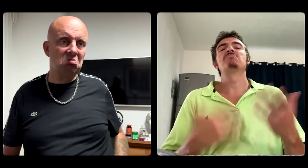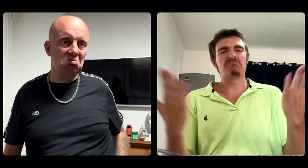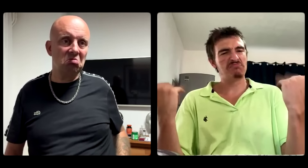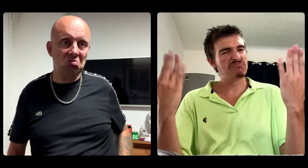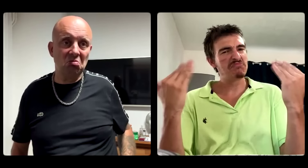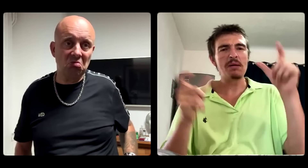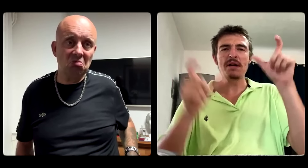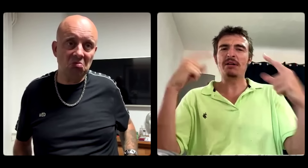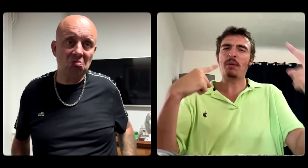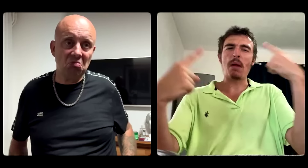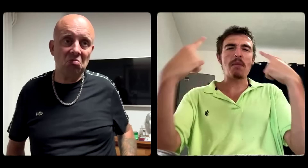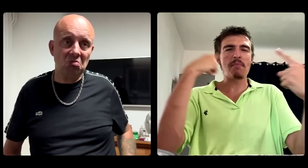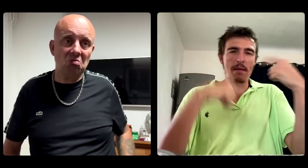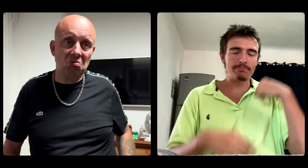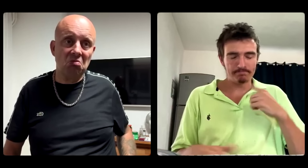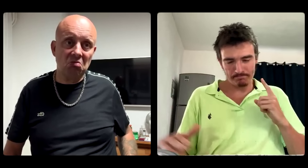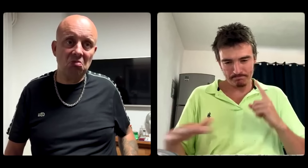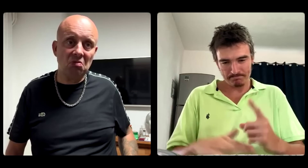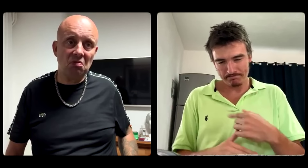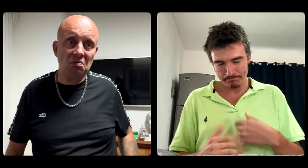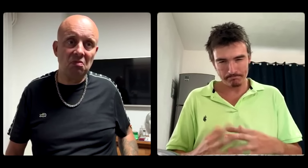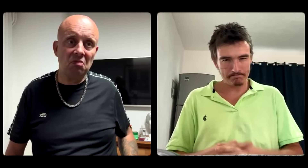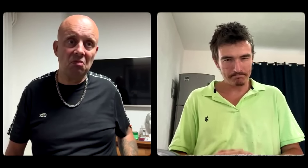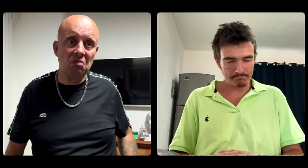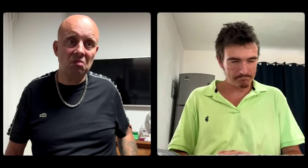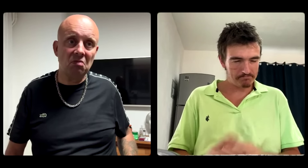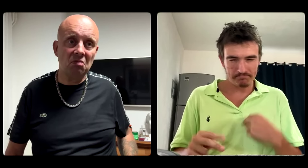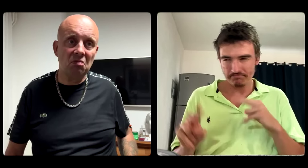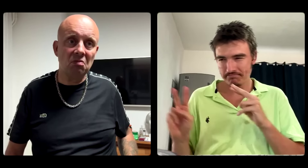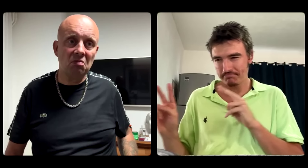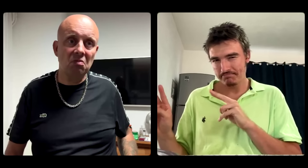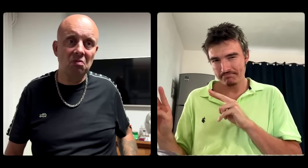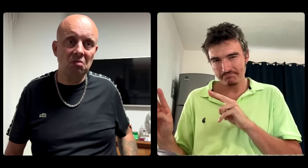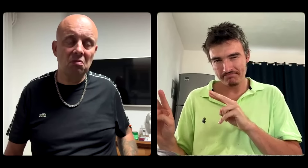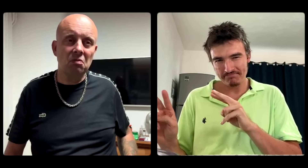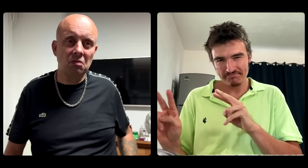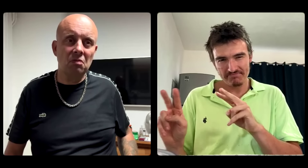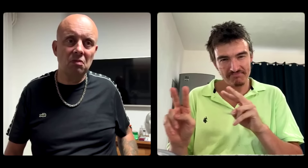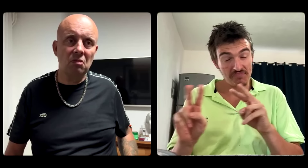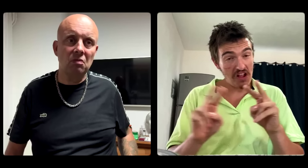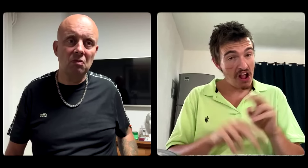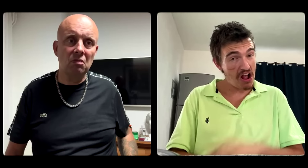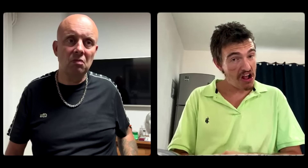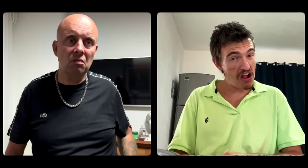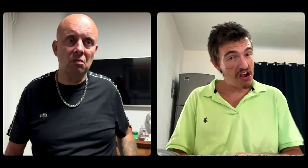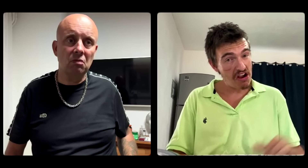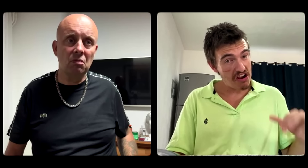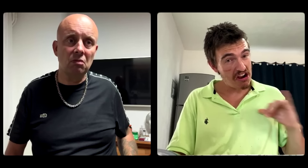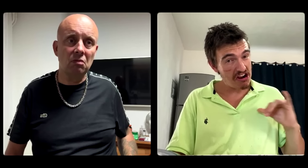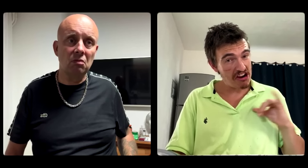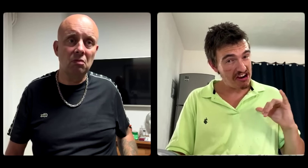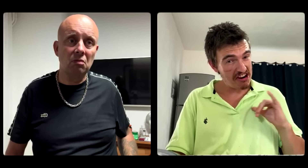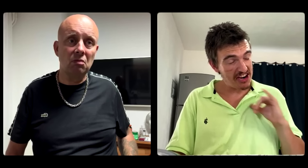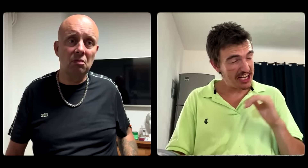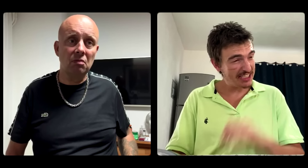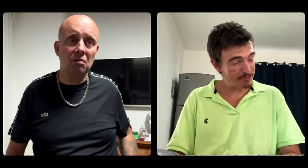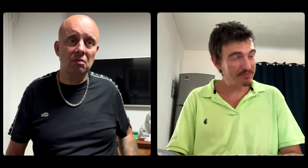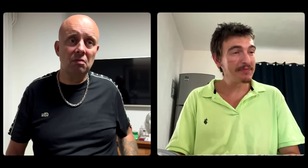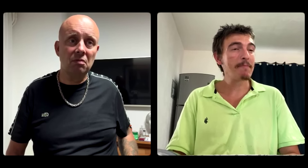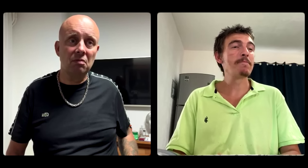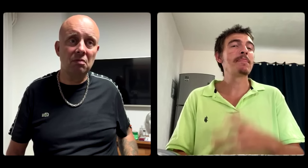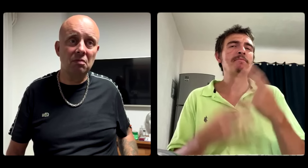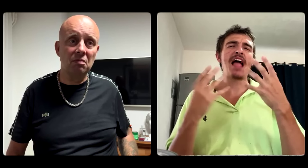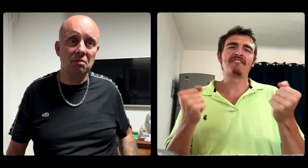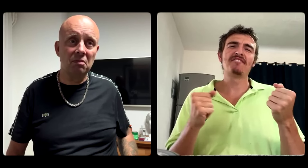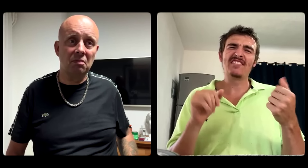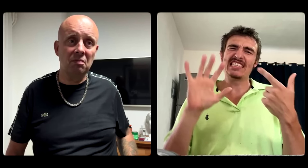mag zelfs die wachtwoord, die kan gewoon, snap je? Dus voel. Tuurlijk, maar als je ooit gewoon eventjes wil kijken, gewoon